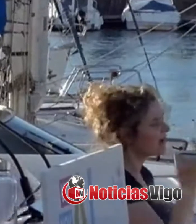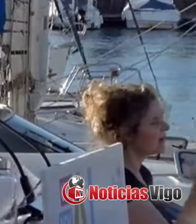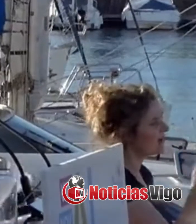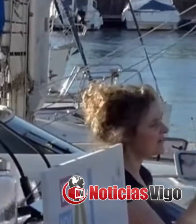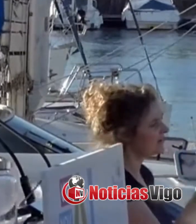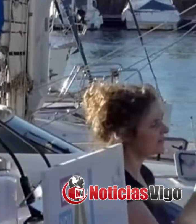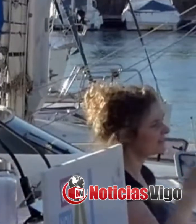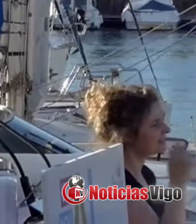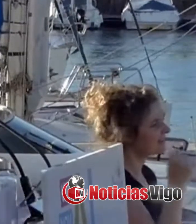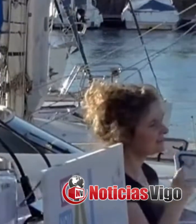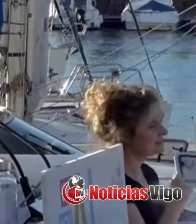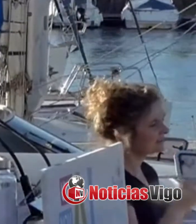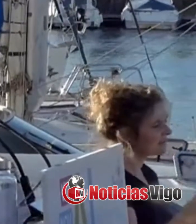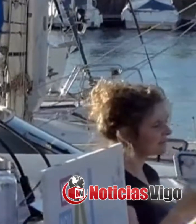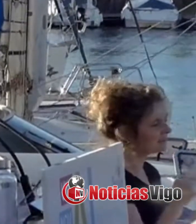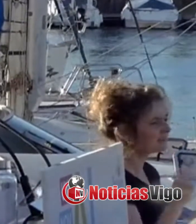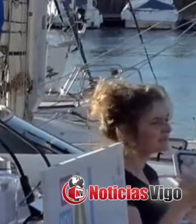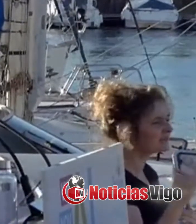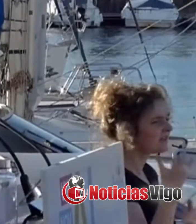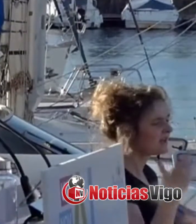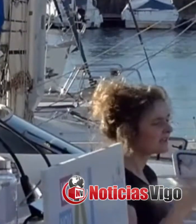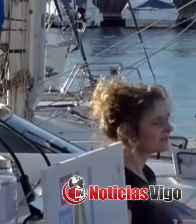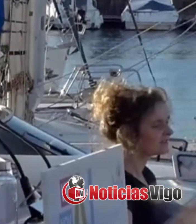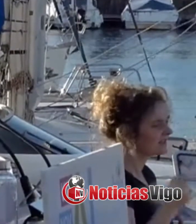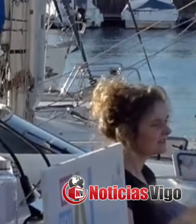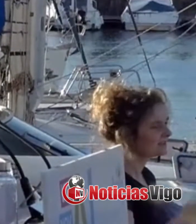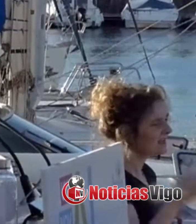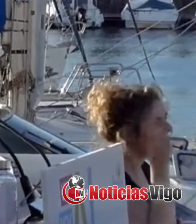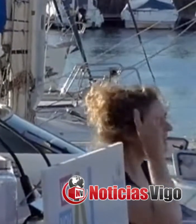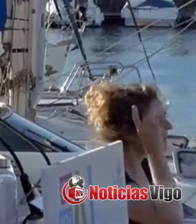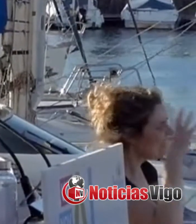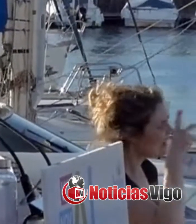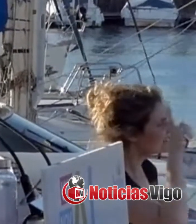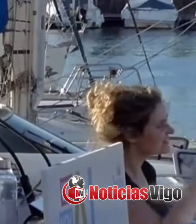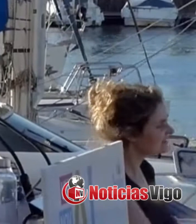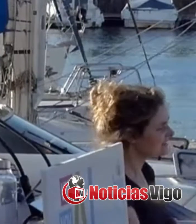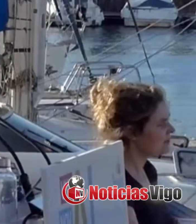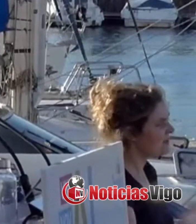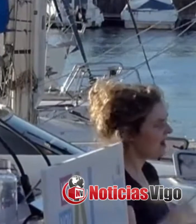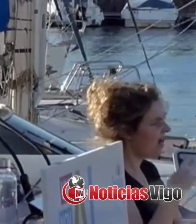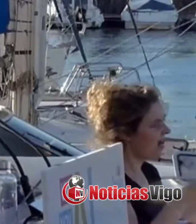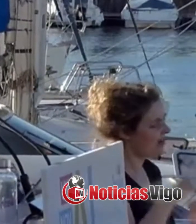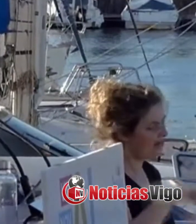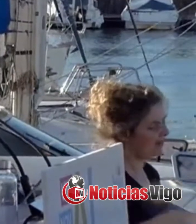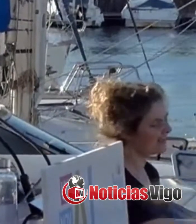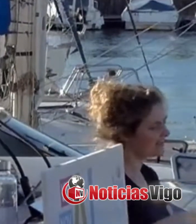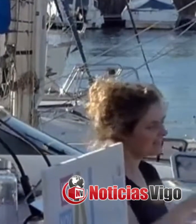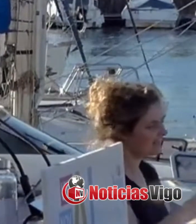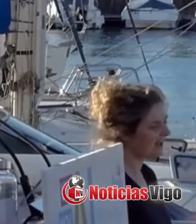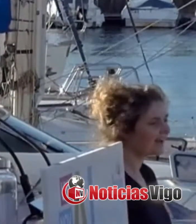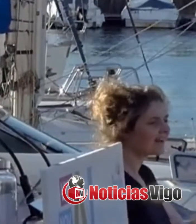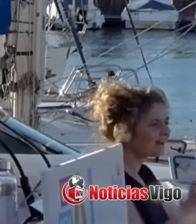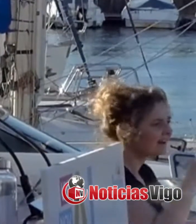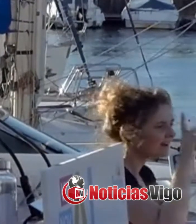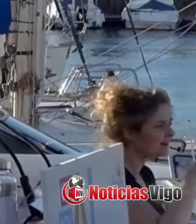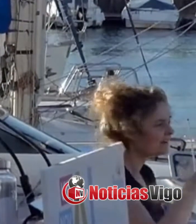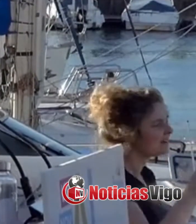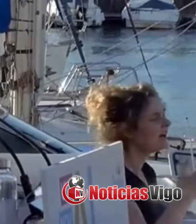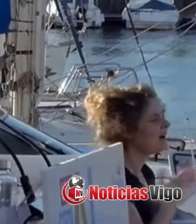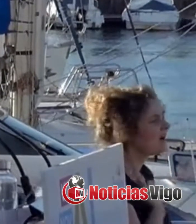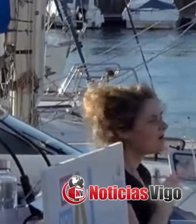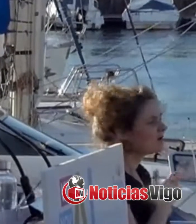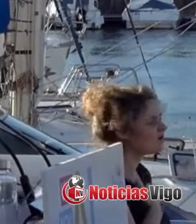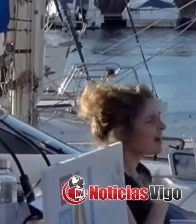que mandou remesas de diñeiro e de ideas para facer avanzar esta terra. E a